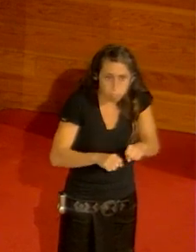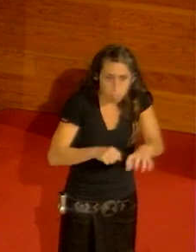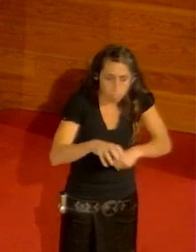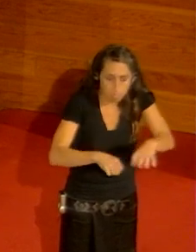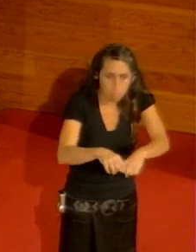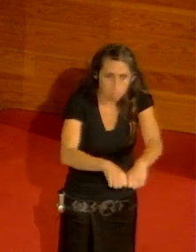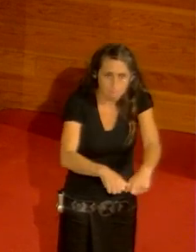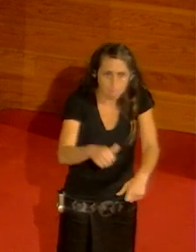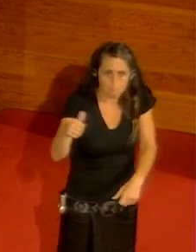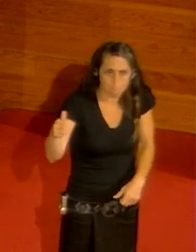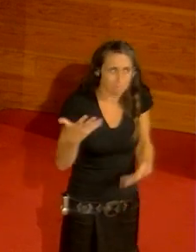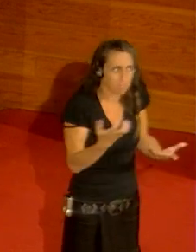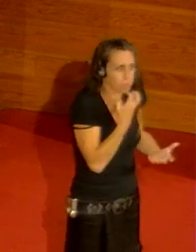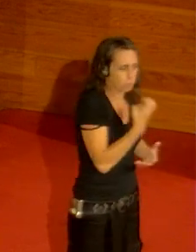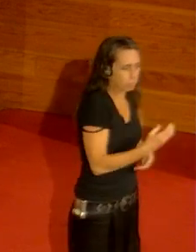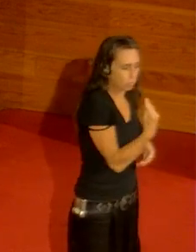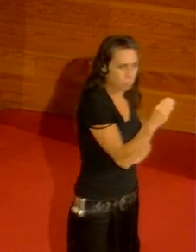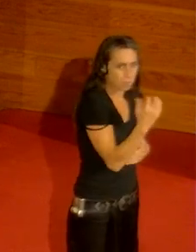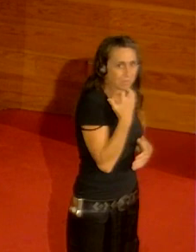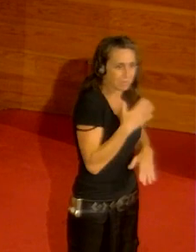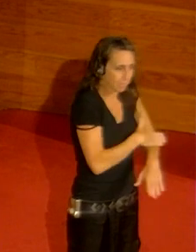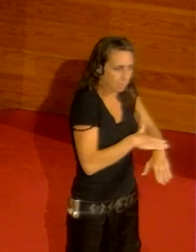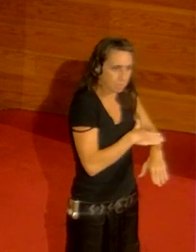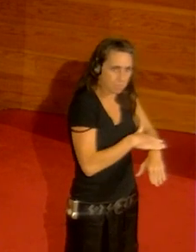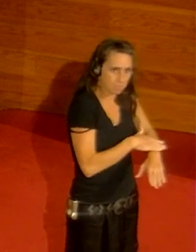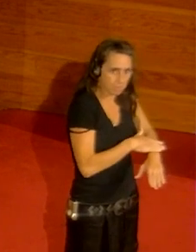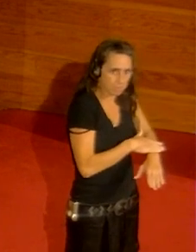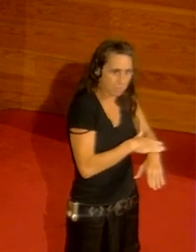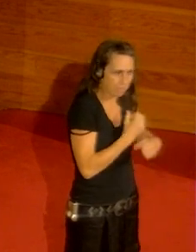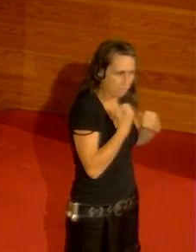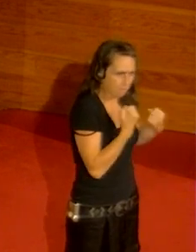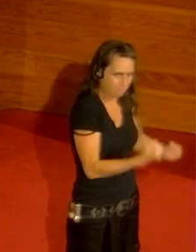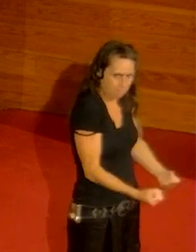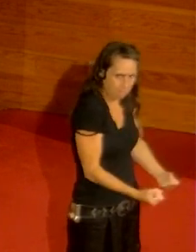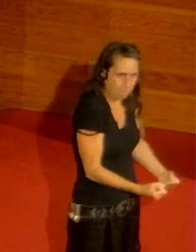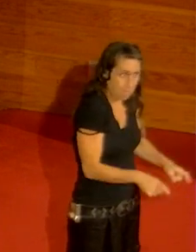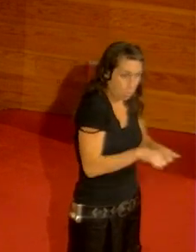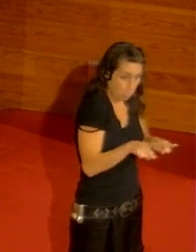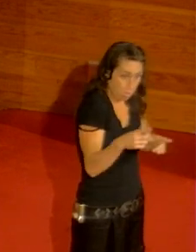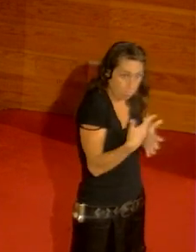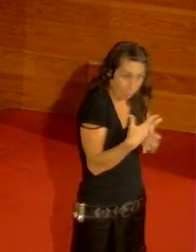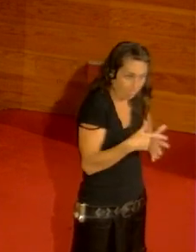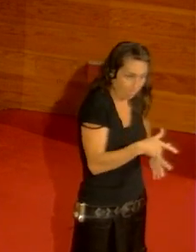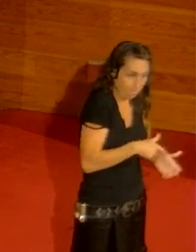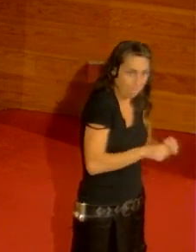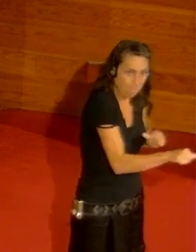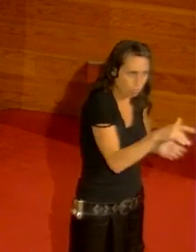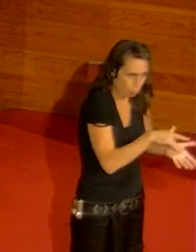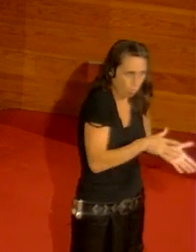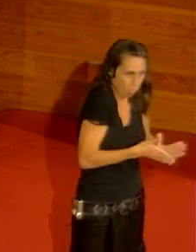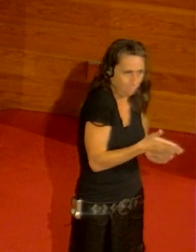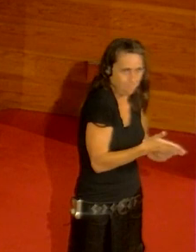los jóvenes de Israel si el gobierno empieza a ser tan extremista como nos has estado explicando y como está ocurriendo